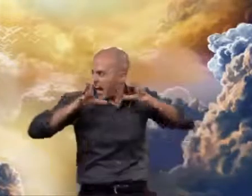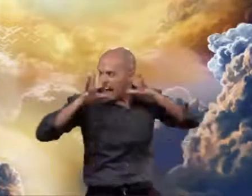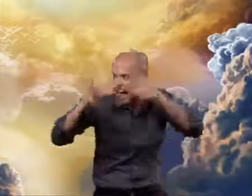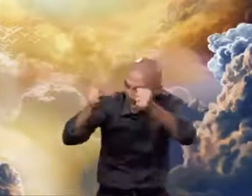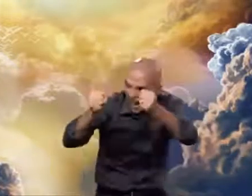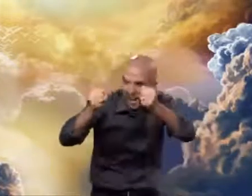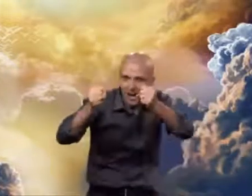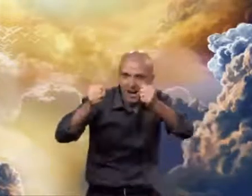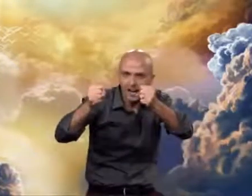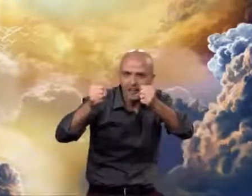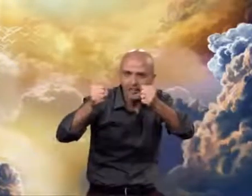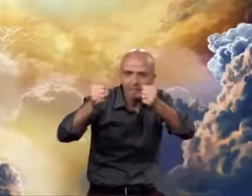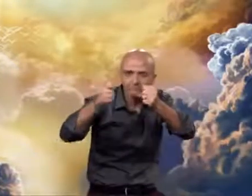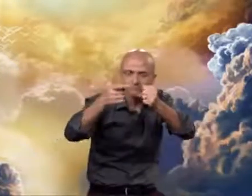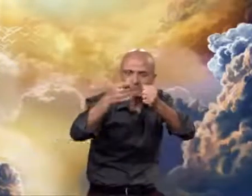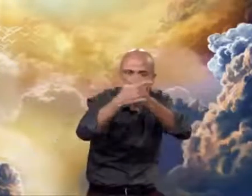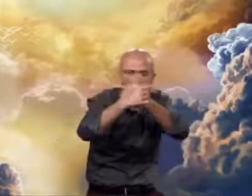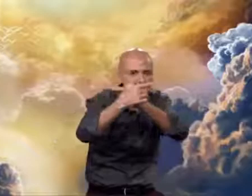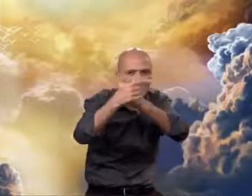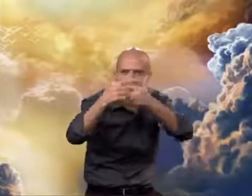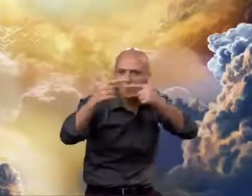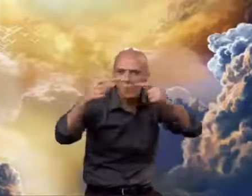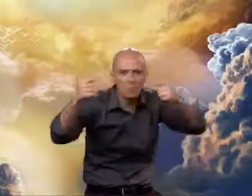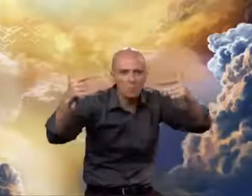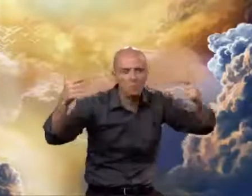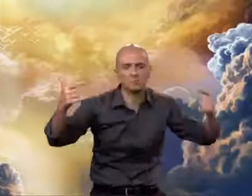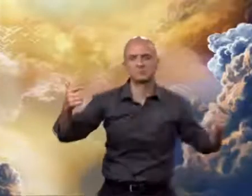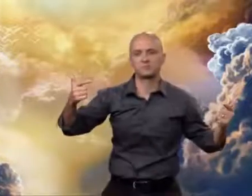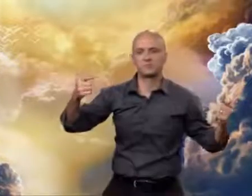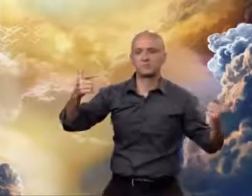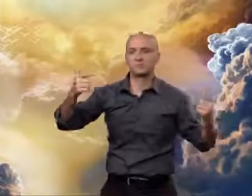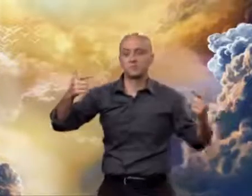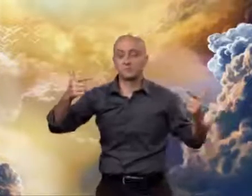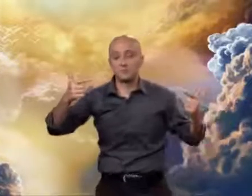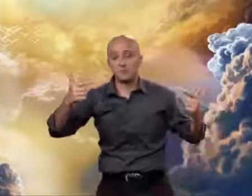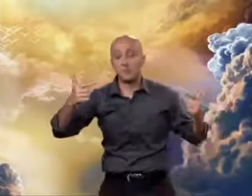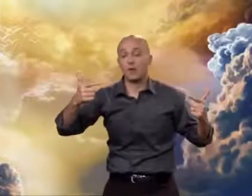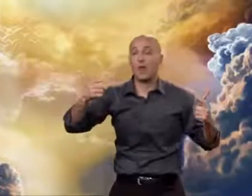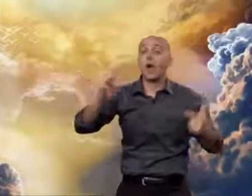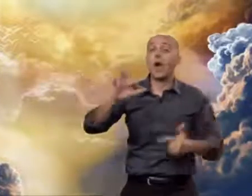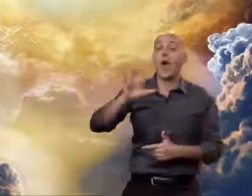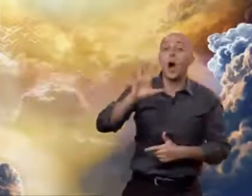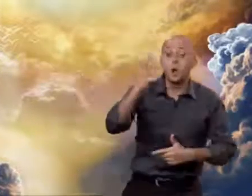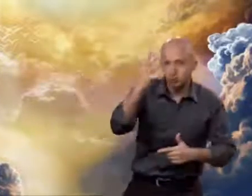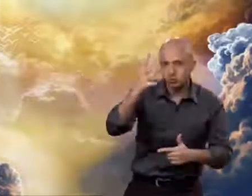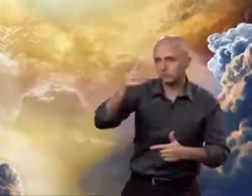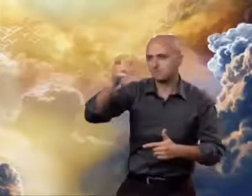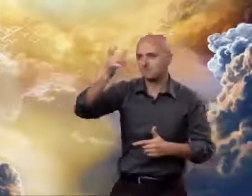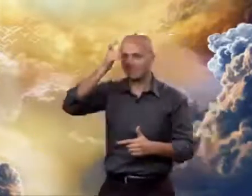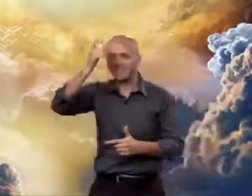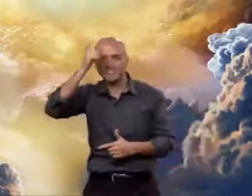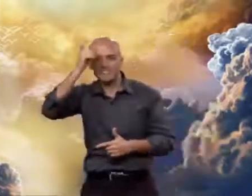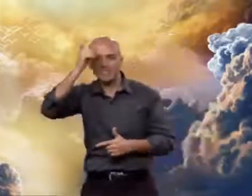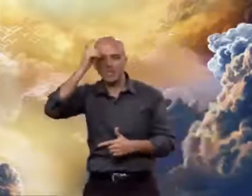celestiais. Satanás é capaz de citar a Bíblia distorcendo os ensinos dela. Aqueles que desejam sobreviver a este tempo de